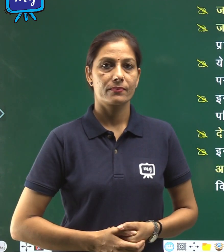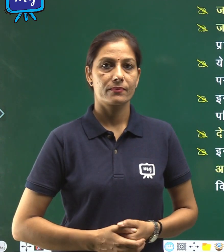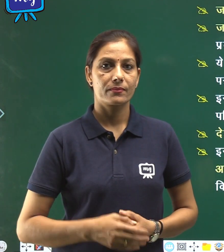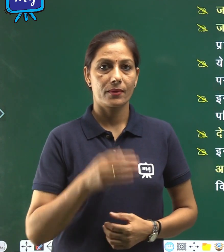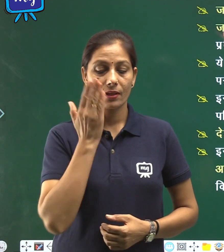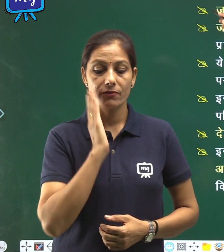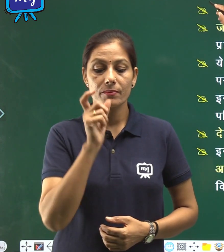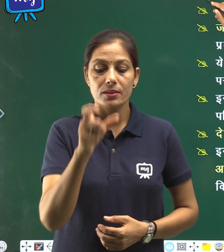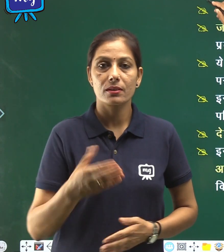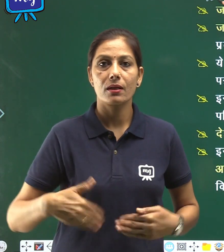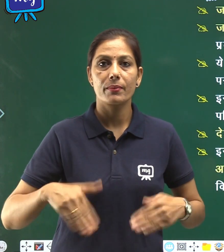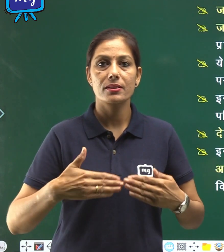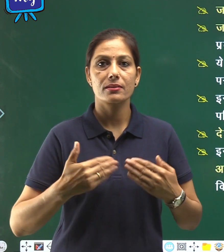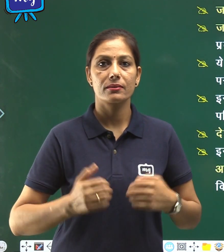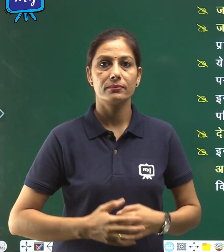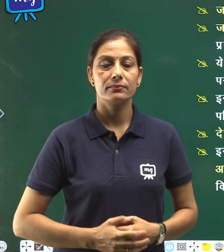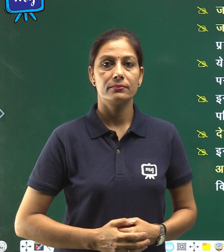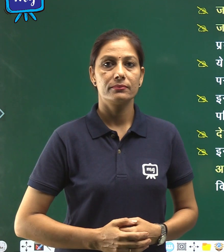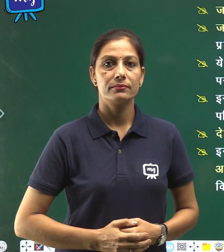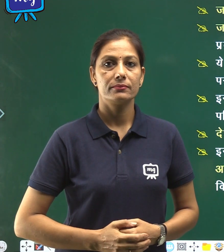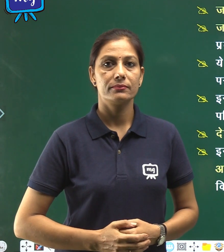कवि परिचय।